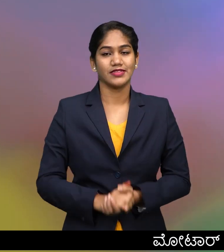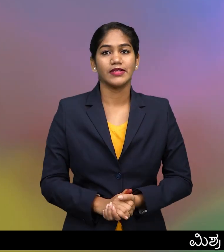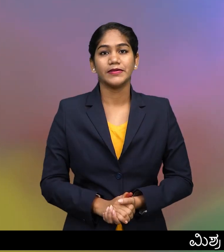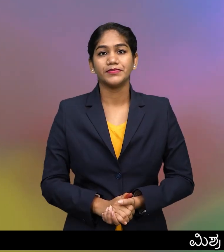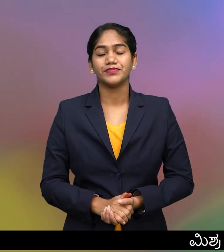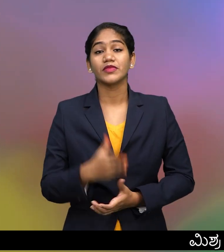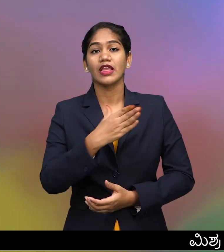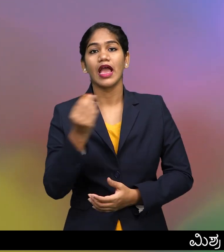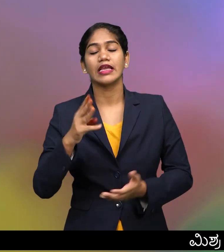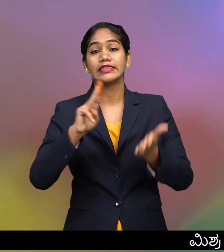ಮಿಶ್ರ ನ್ಯೂರಾನ್ಗಳು.